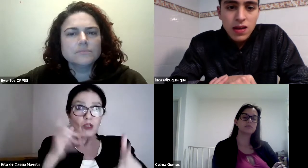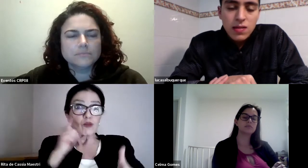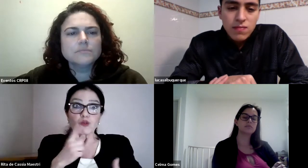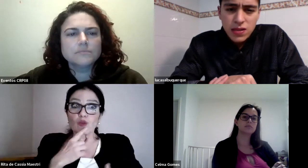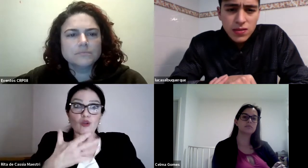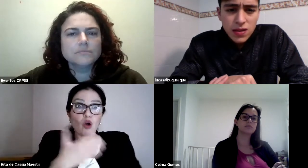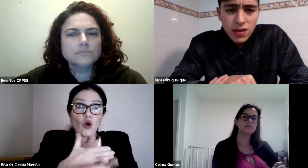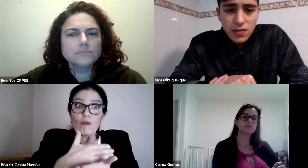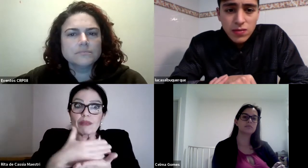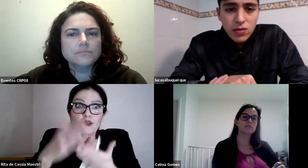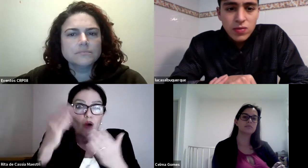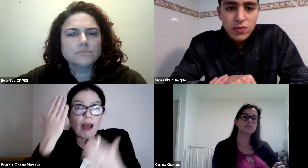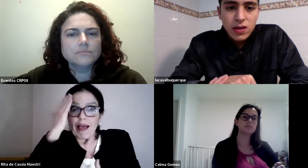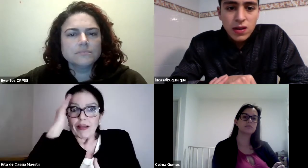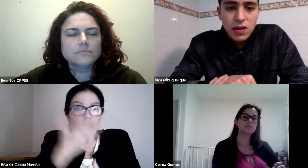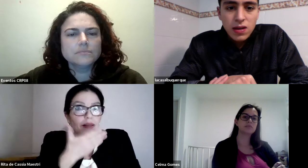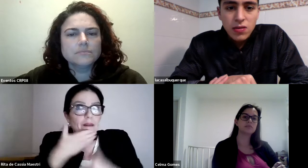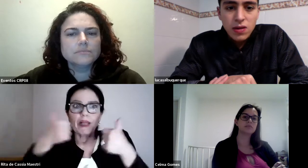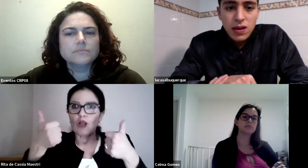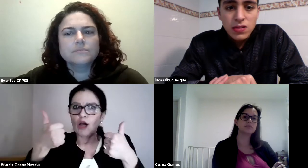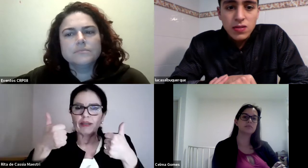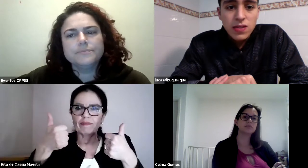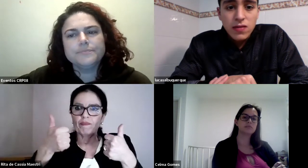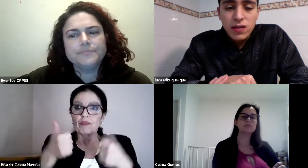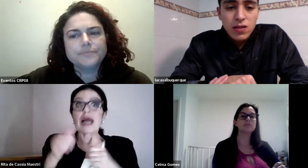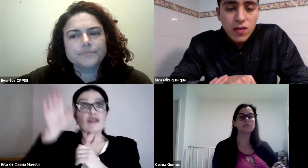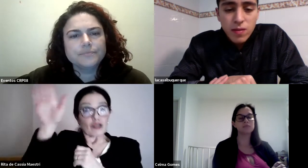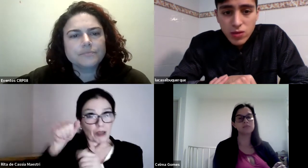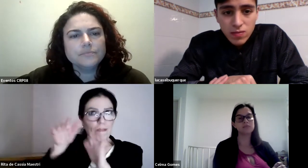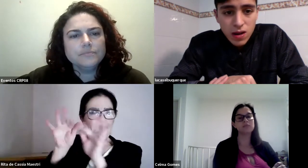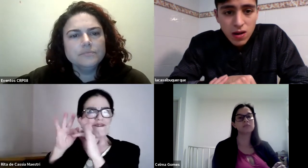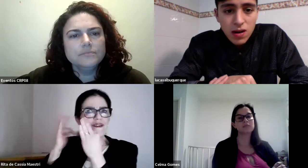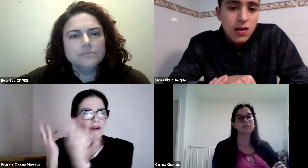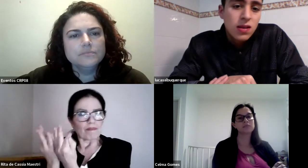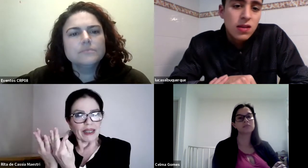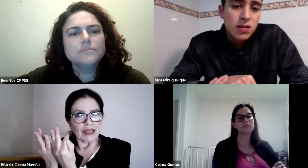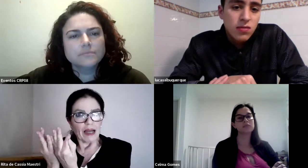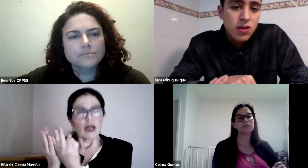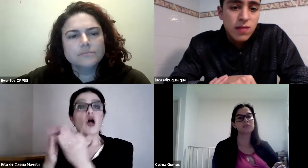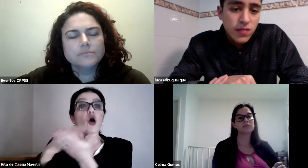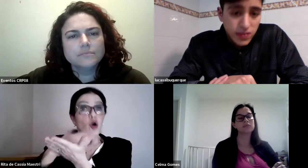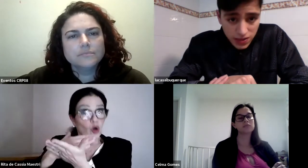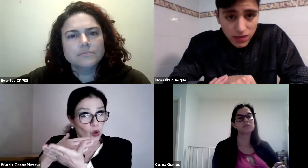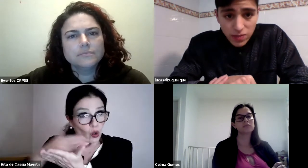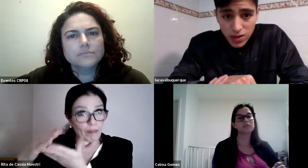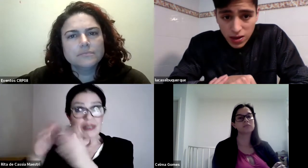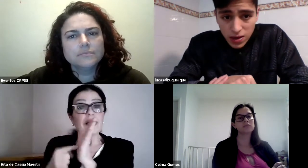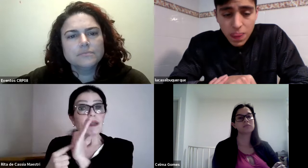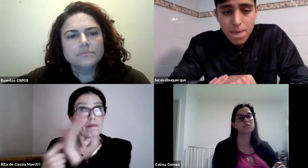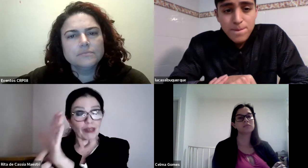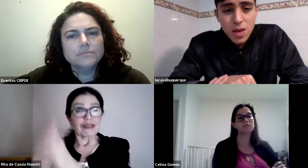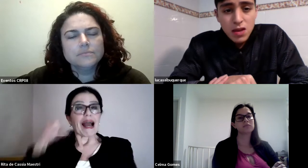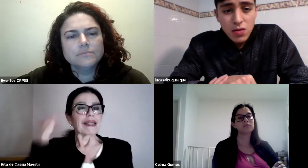né? Mas eu sinalizava muito, porque eles começavam a entender de forma muito melhor. Então, eu chamava, às vezes, a